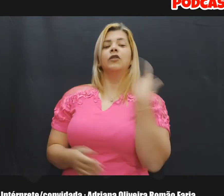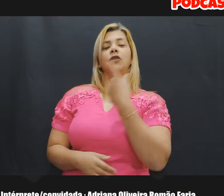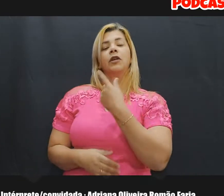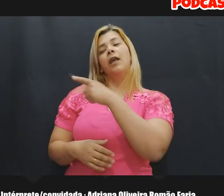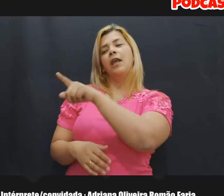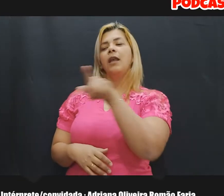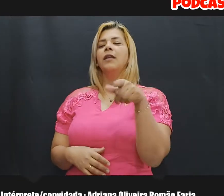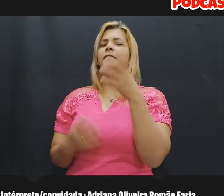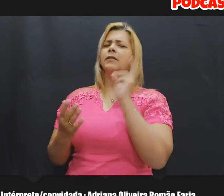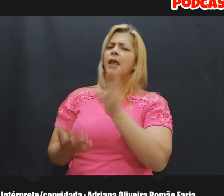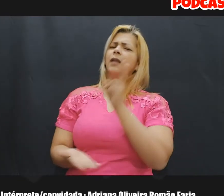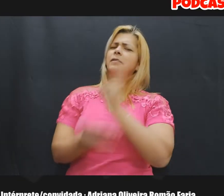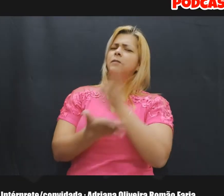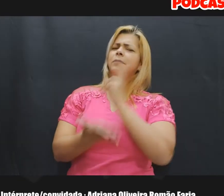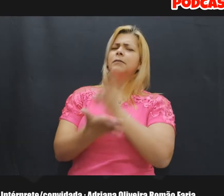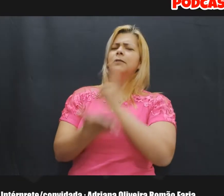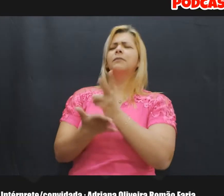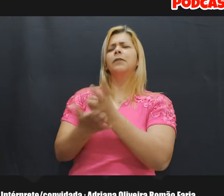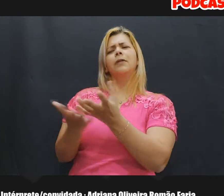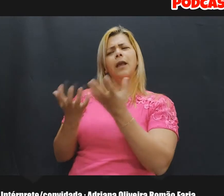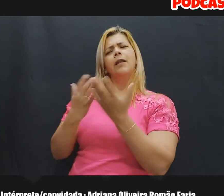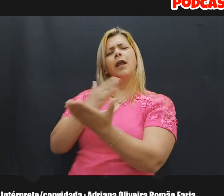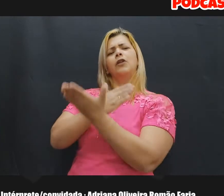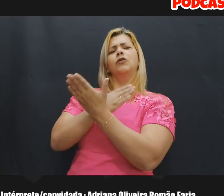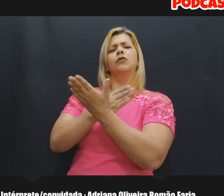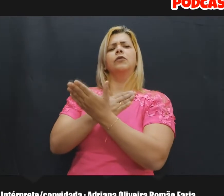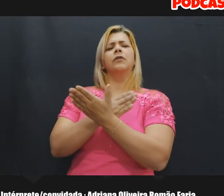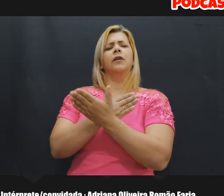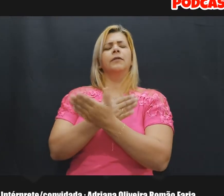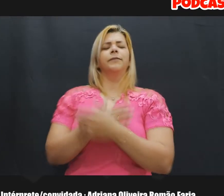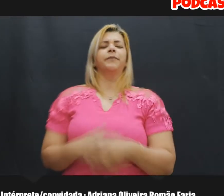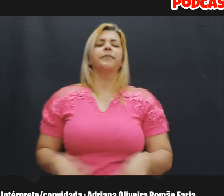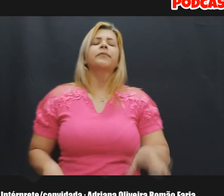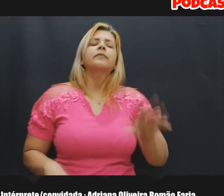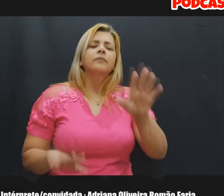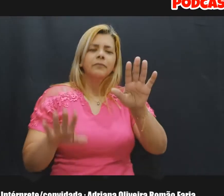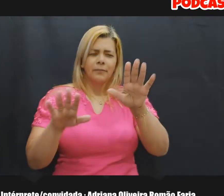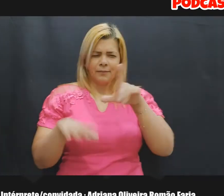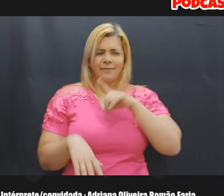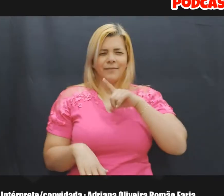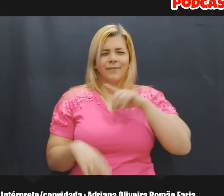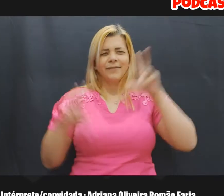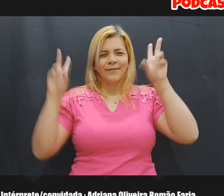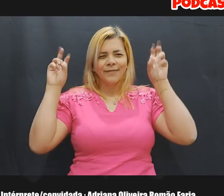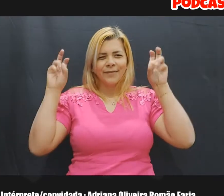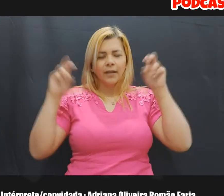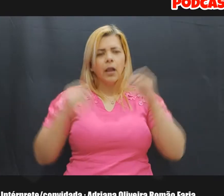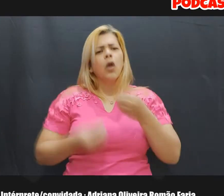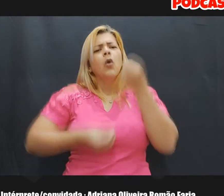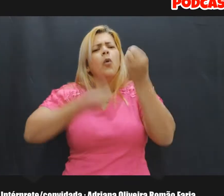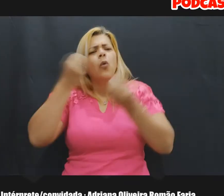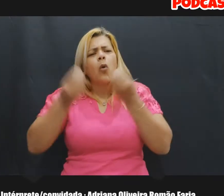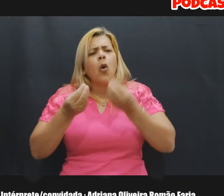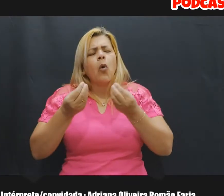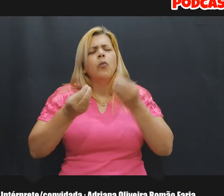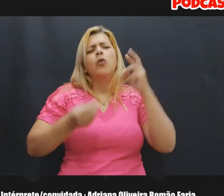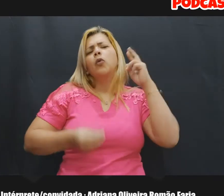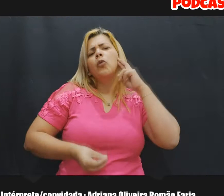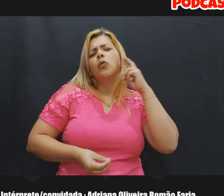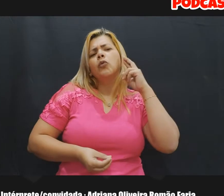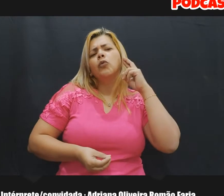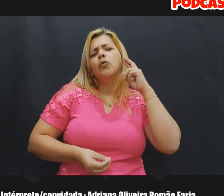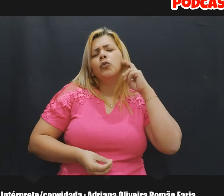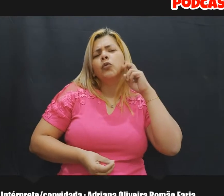né? Porque eu sempre tenho aquele tema assim, como os surdos ouvirão se não há